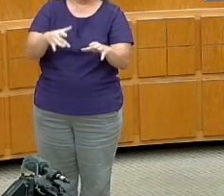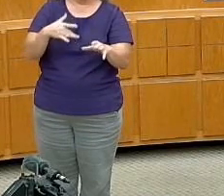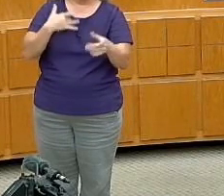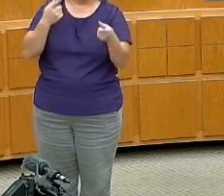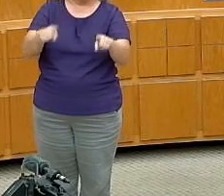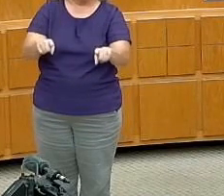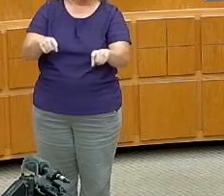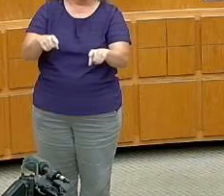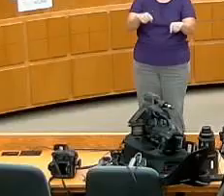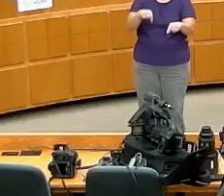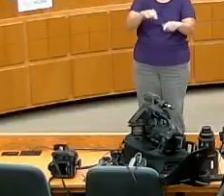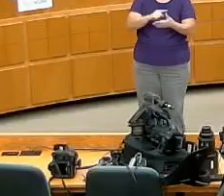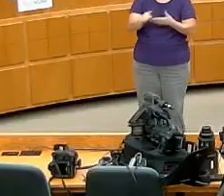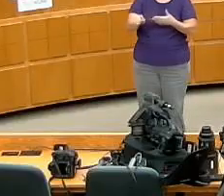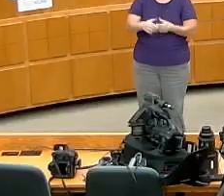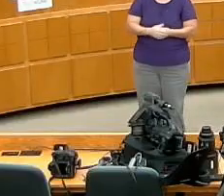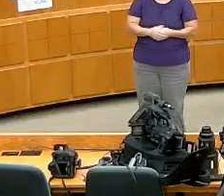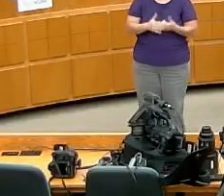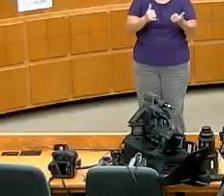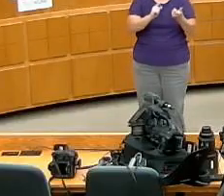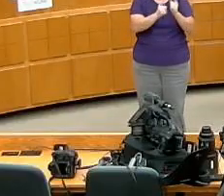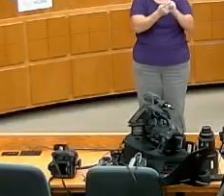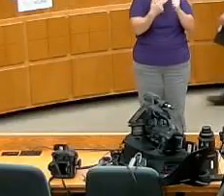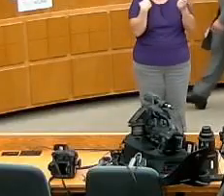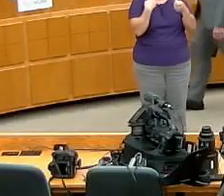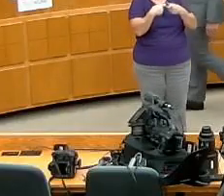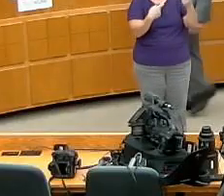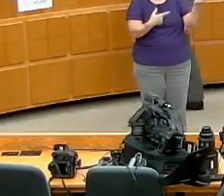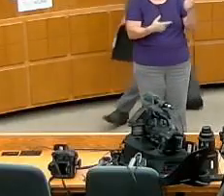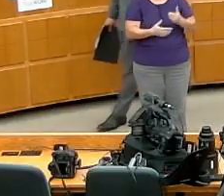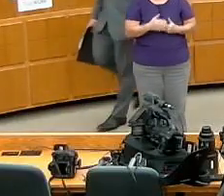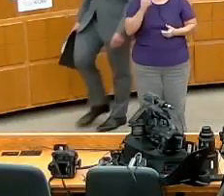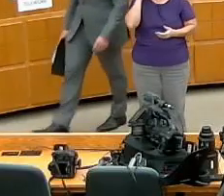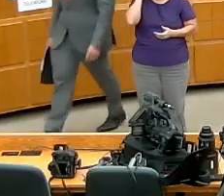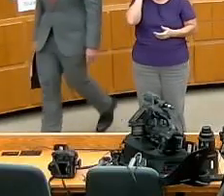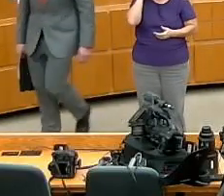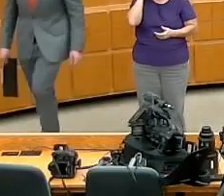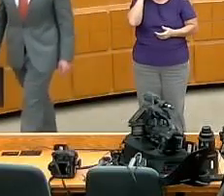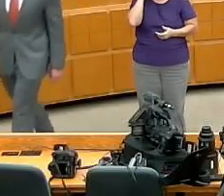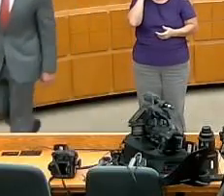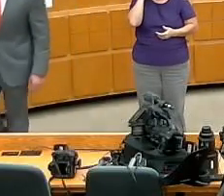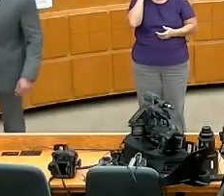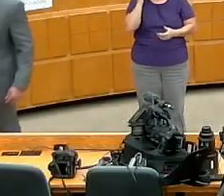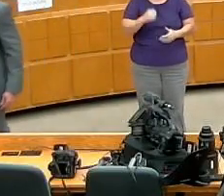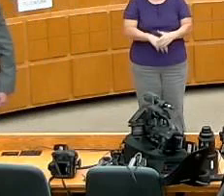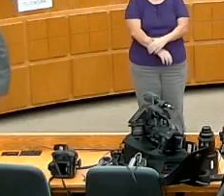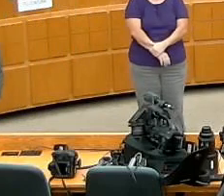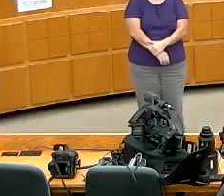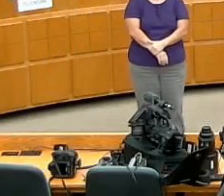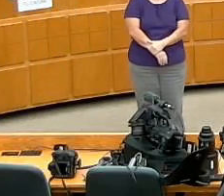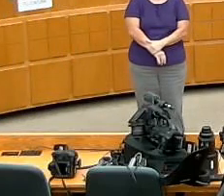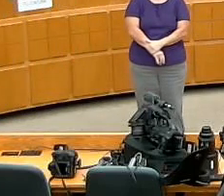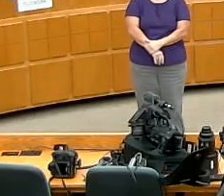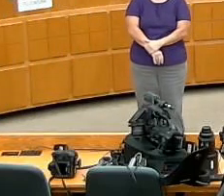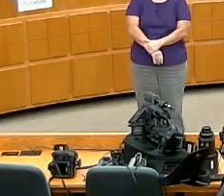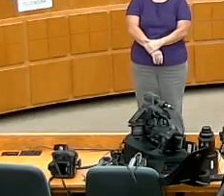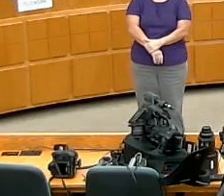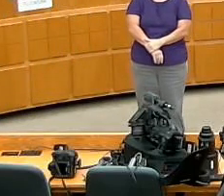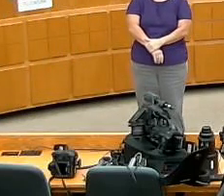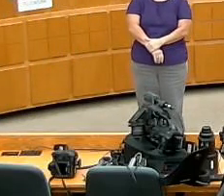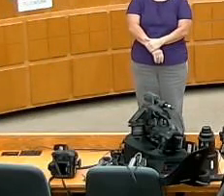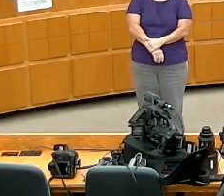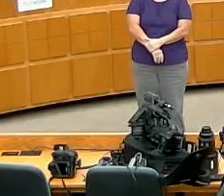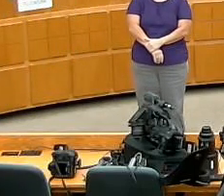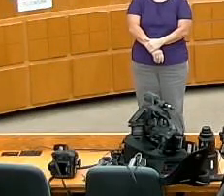week. En resumen, la última toma de pruebas el día de ayer resultaron 4 personas positivas al virus